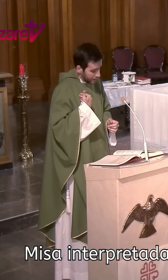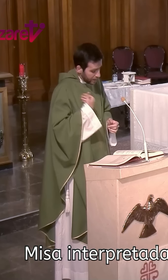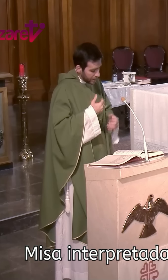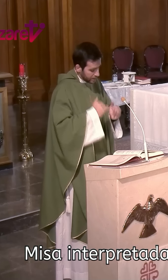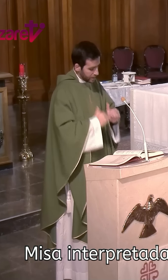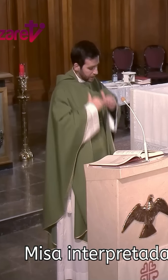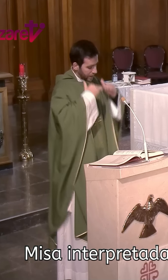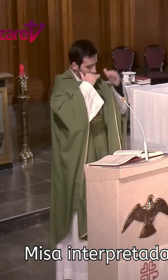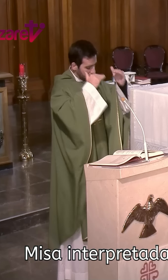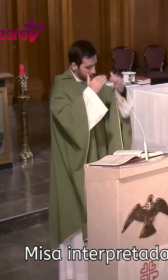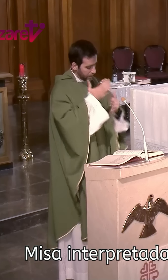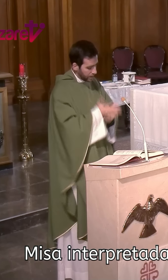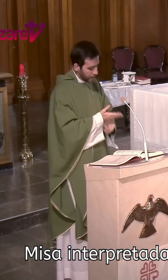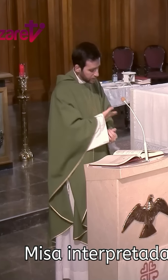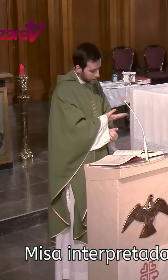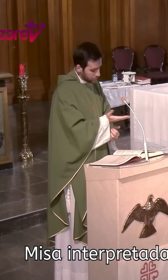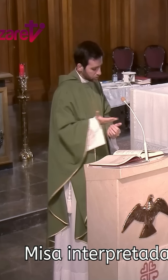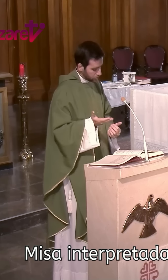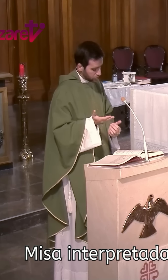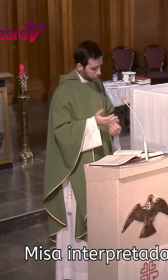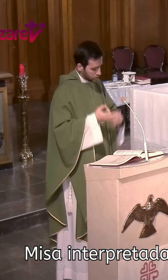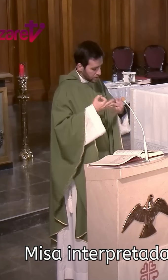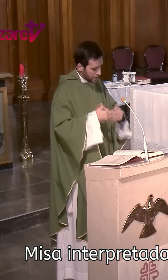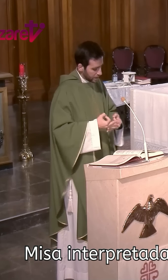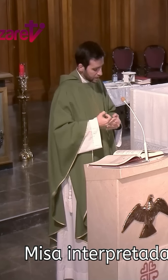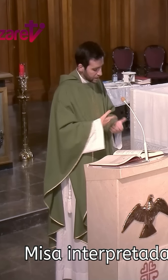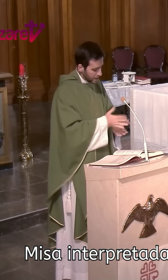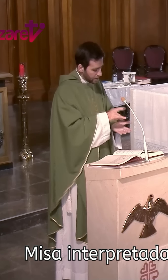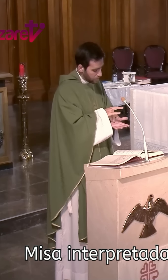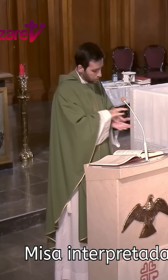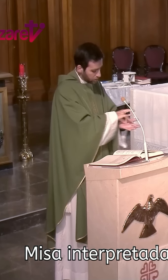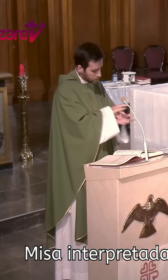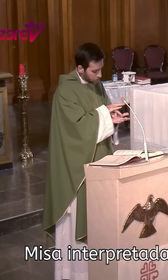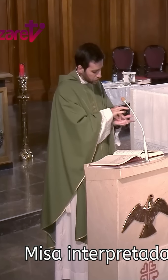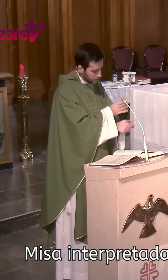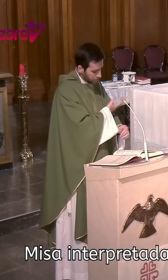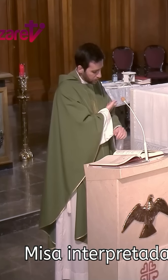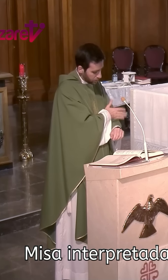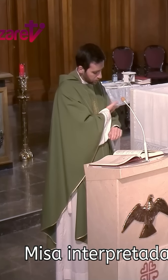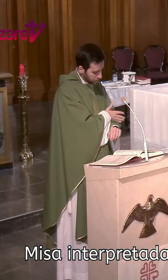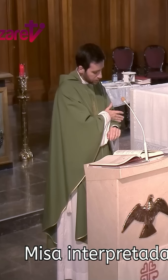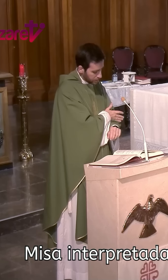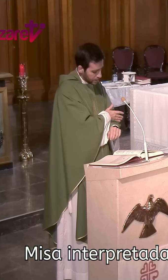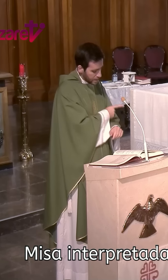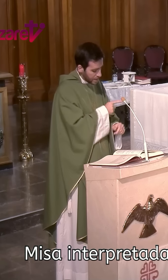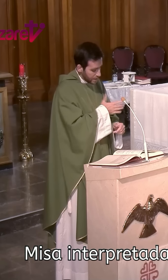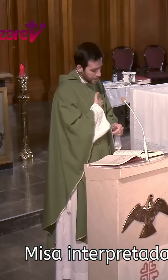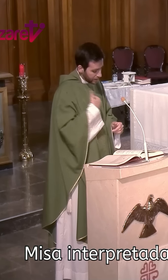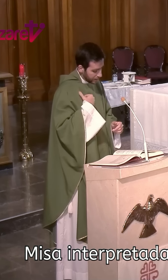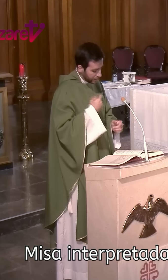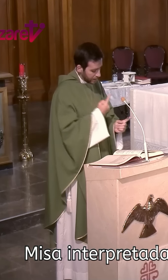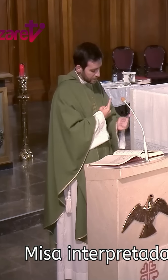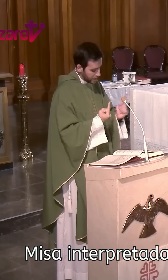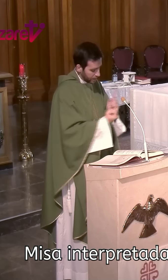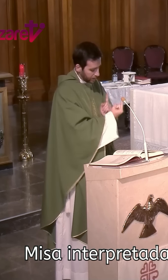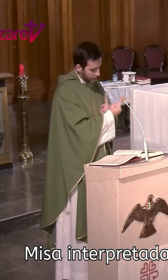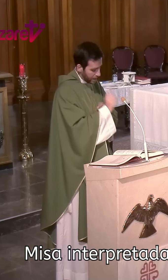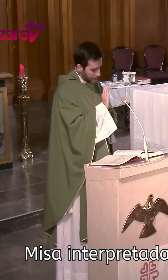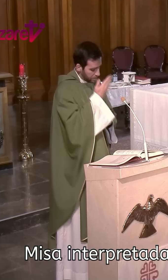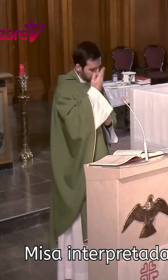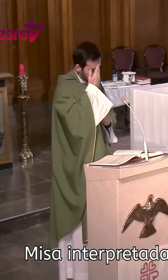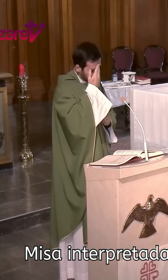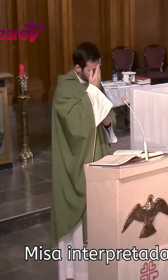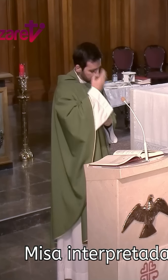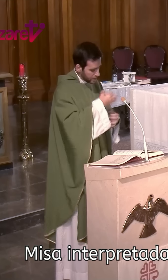El que quiera ser grande entre vosotros, que sea vuestro servidor, y el que quiera ser